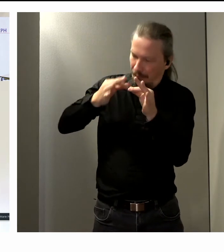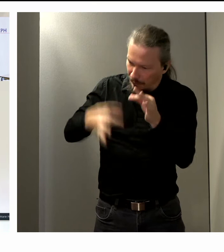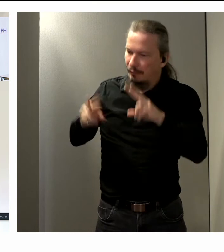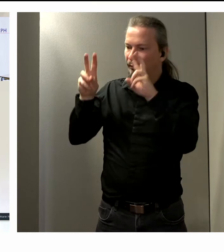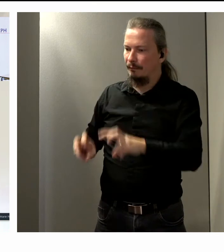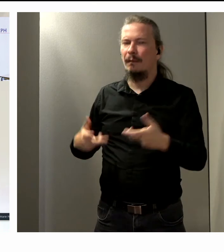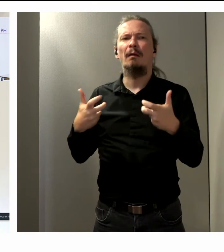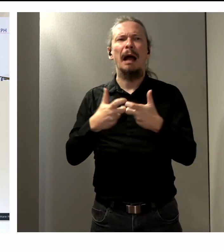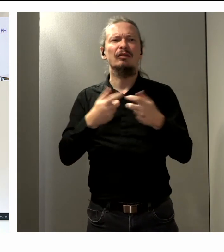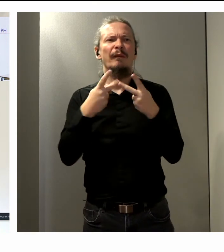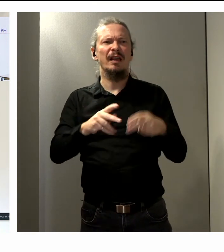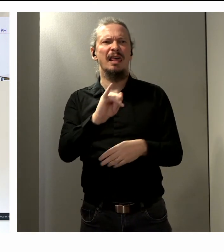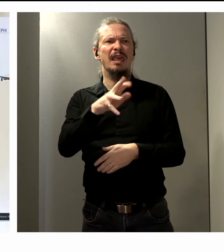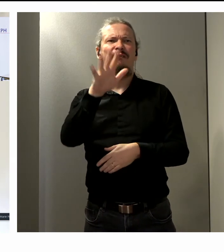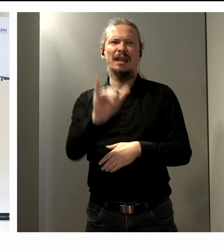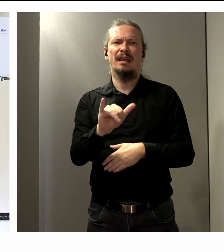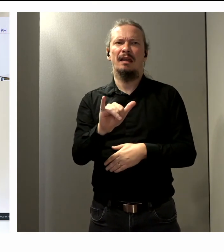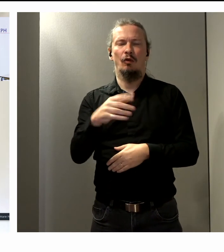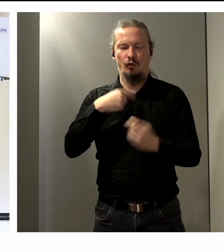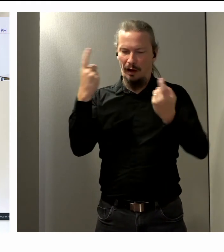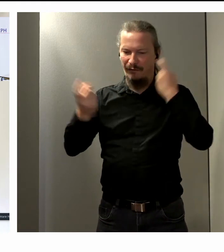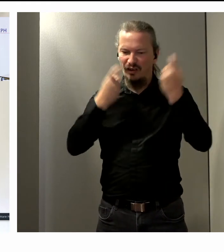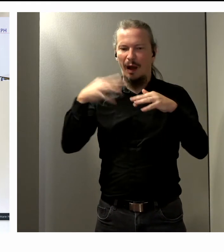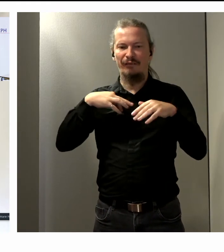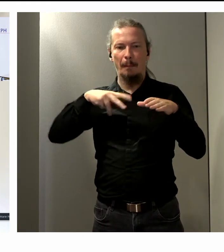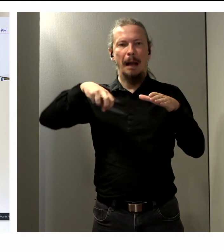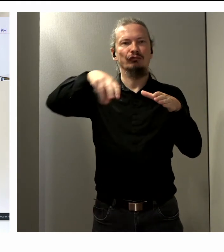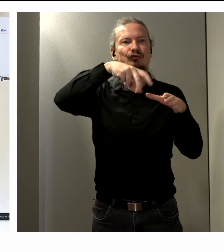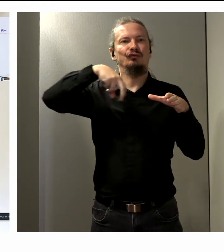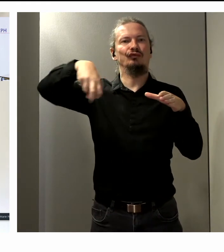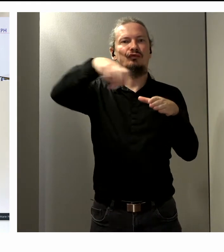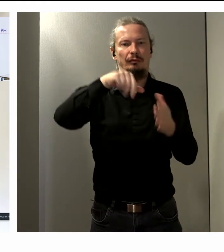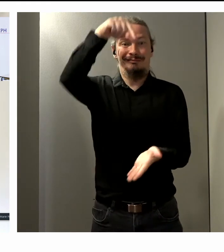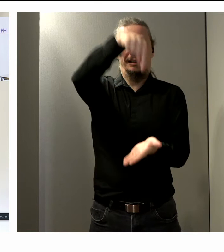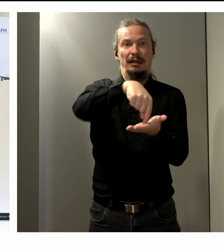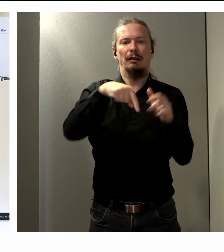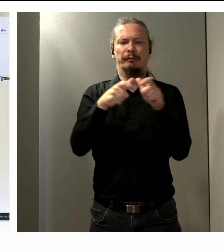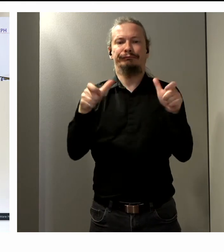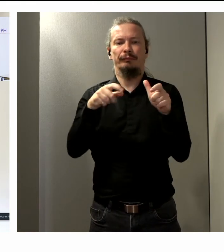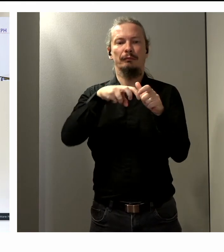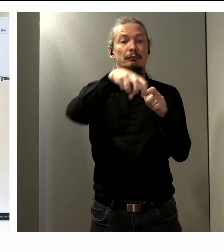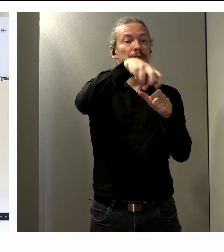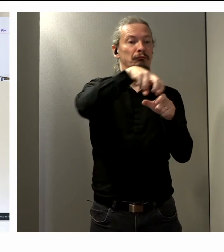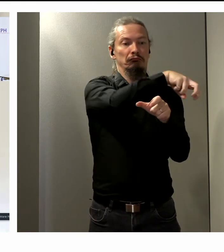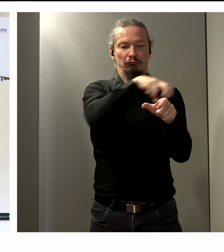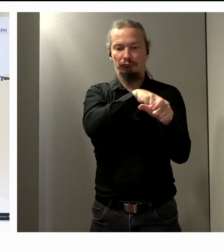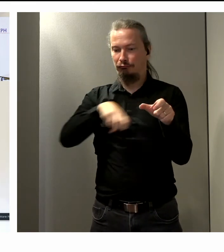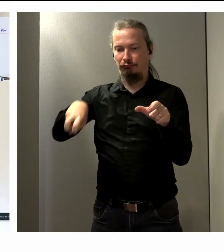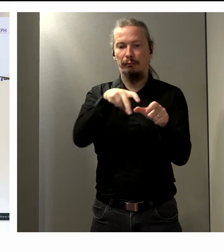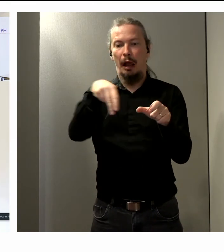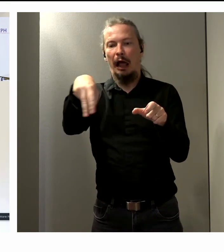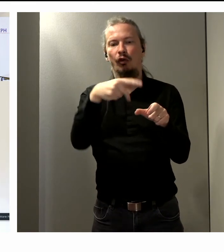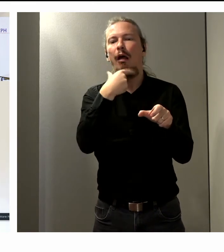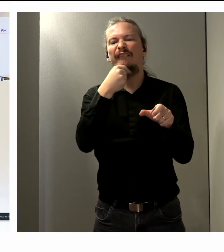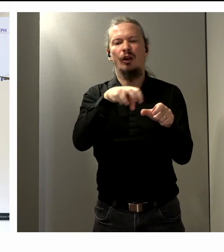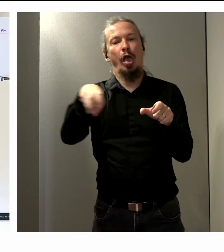à Ivry, nous, on a travaillé sur la question de marchabilité, donc le périmètre de marche autour d'un de nos équipements publics. Et l'idée, c'est à partir des